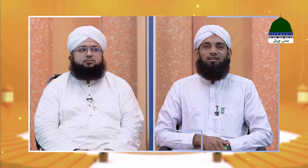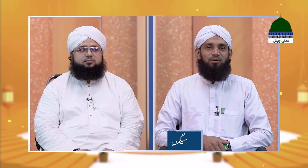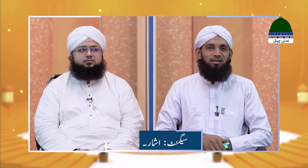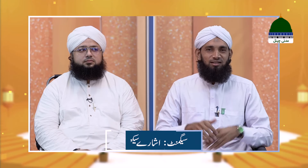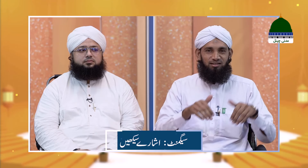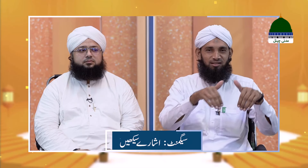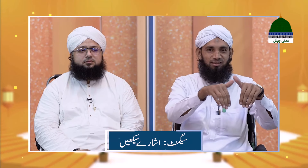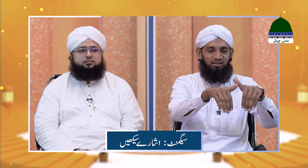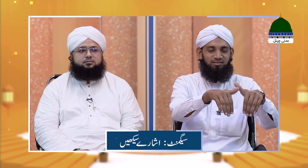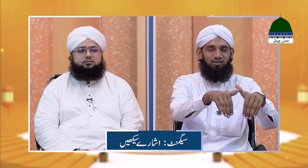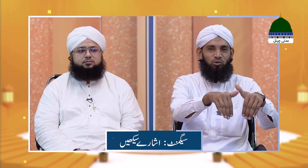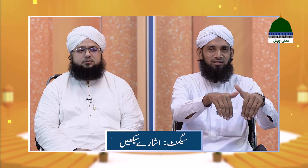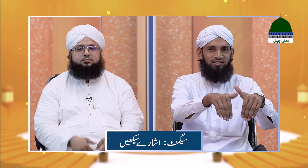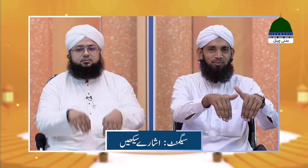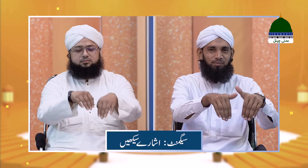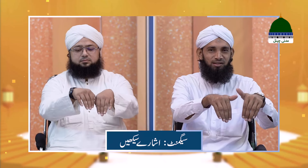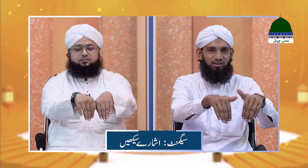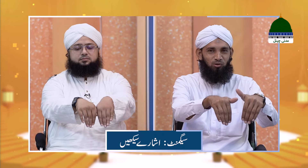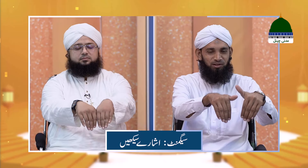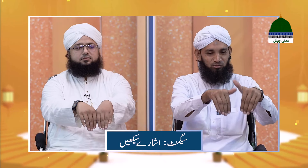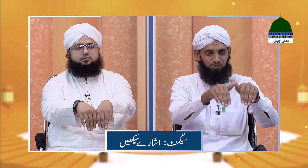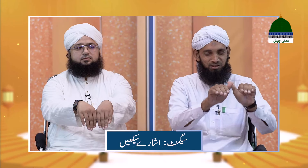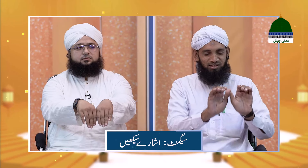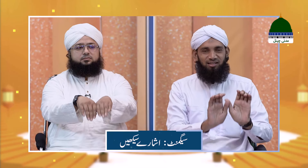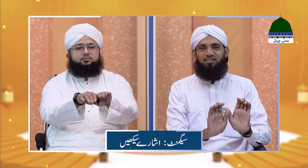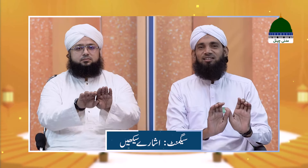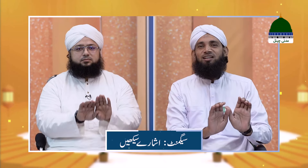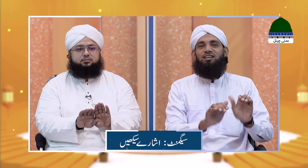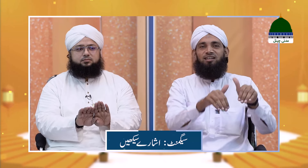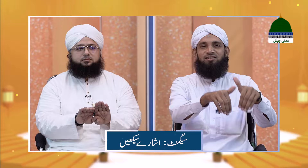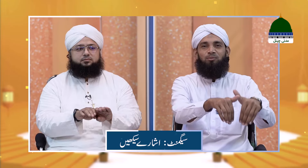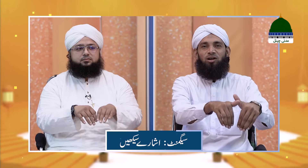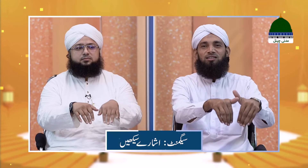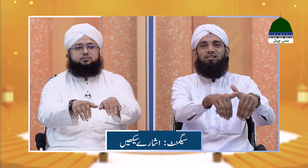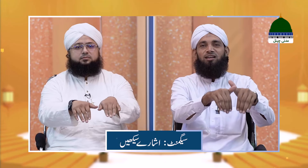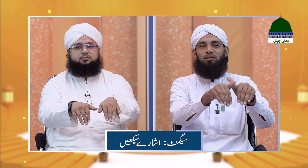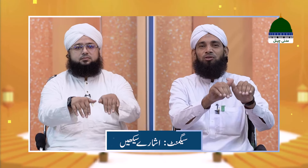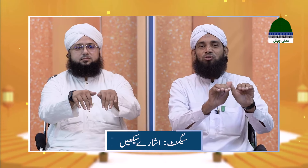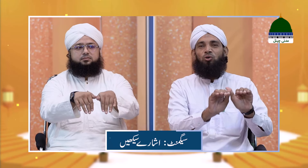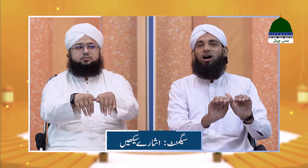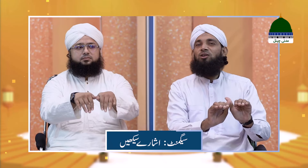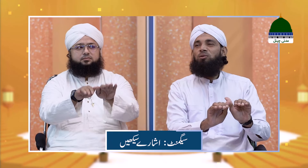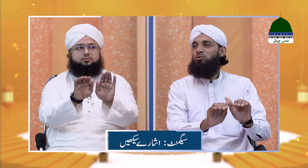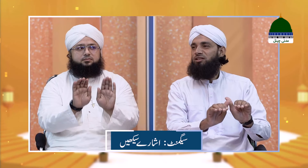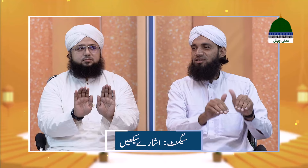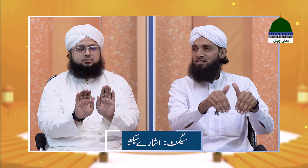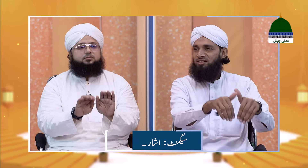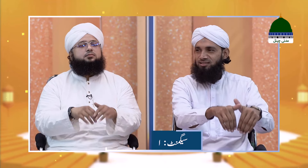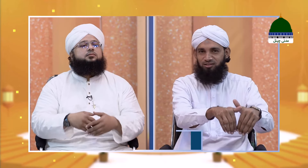کا۔ اس طرح 2 ہاتھ کی ہم نے اپنے، اور پھر اس کو پیچھے لے آئیے۔ اس سے مراد کہ قبر جو کوہان نما ہوتی ہے نا، یہ